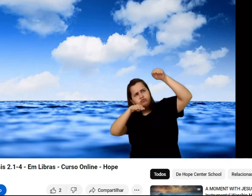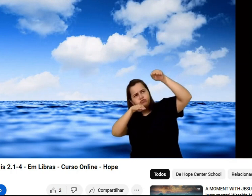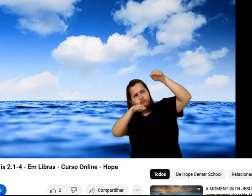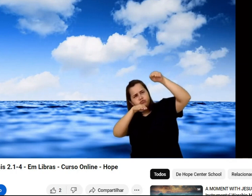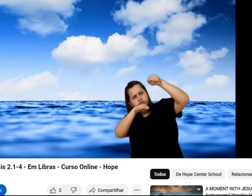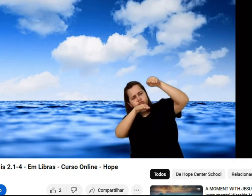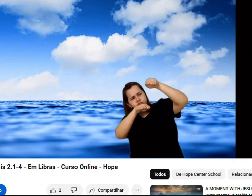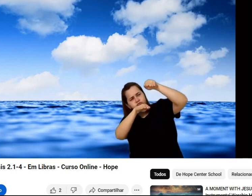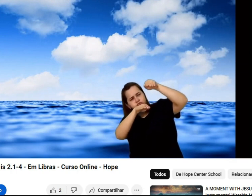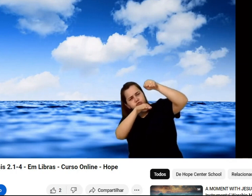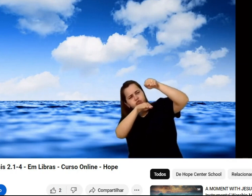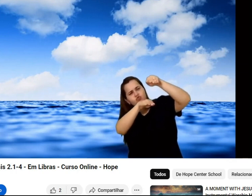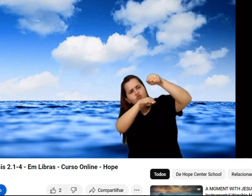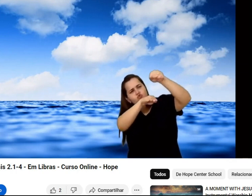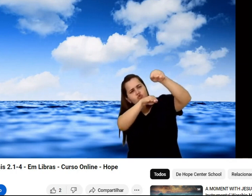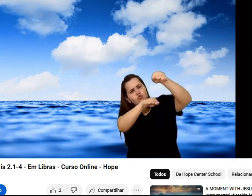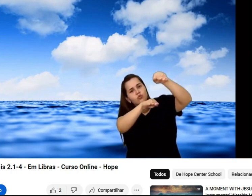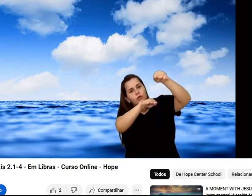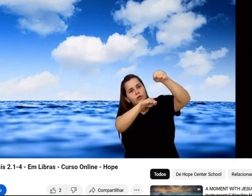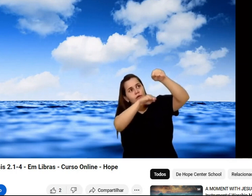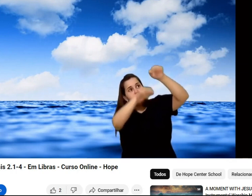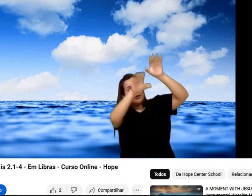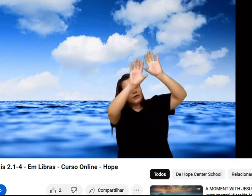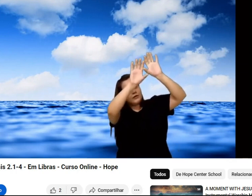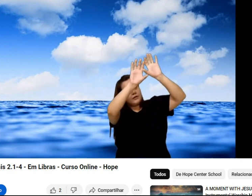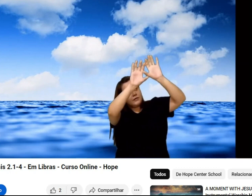Ele criou as nuvens e ele